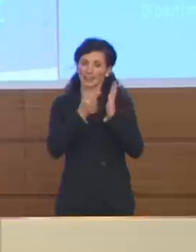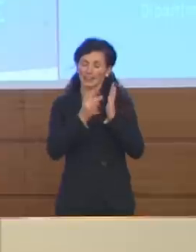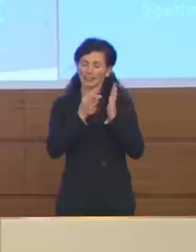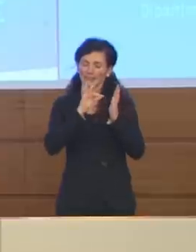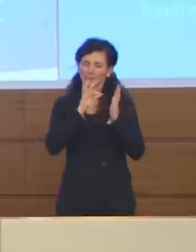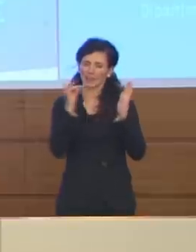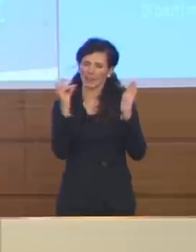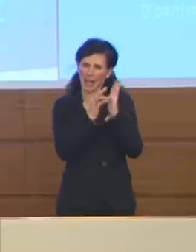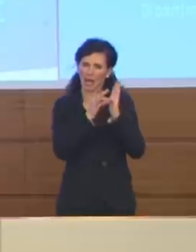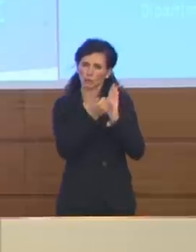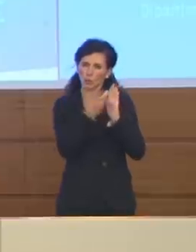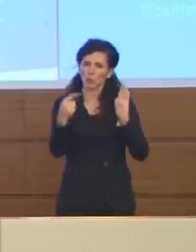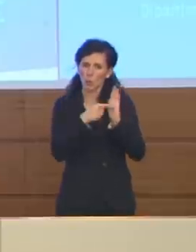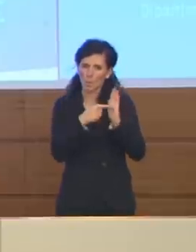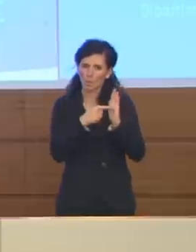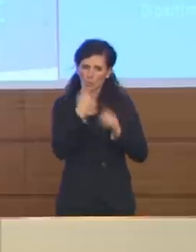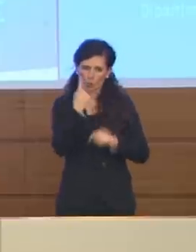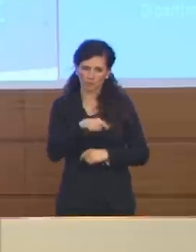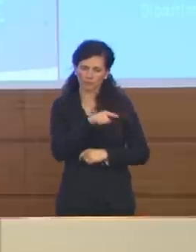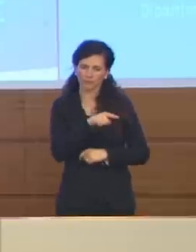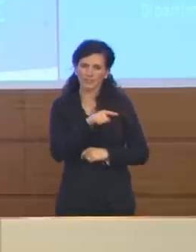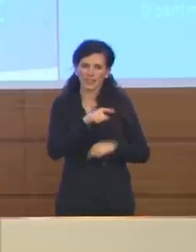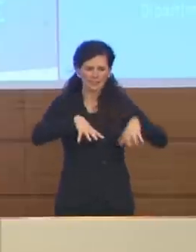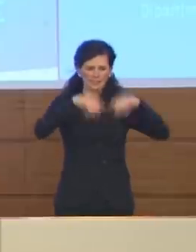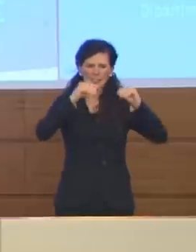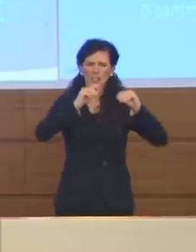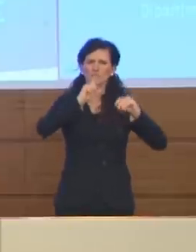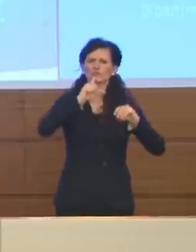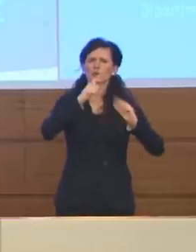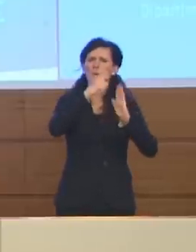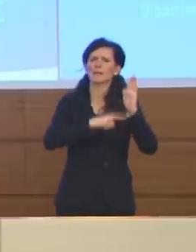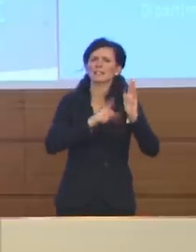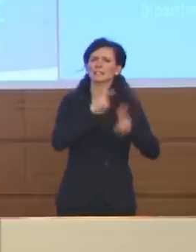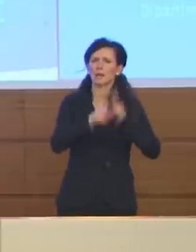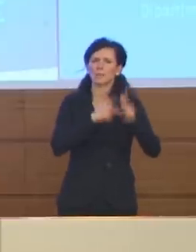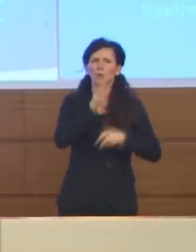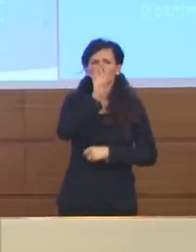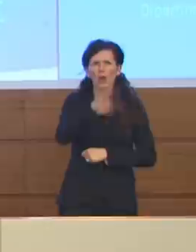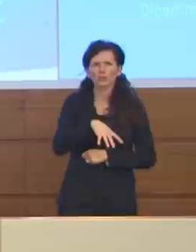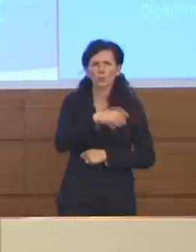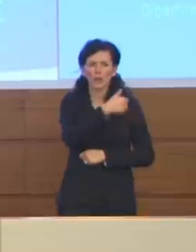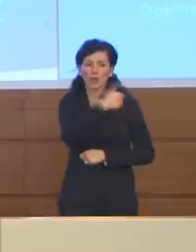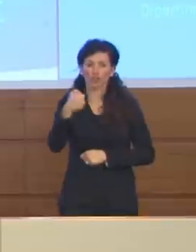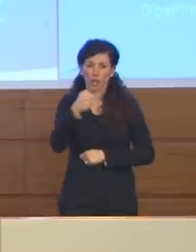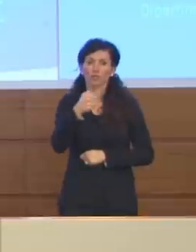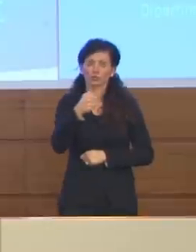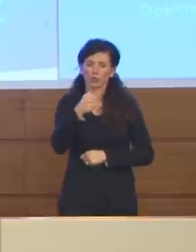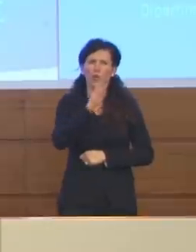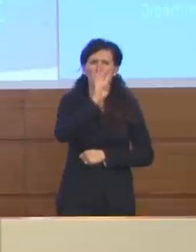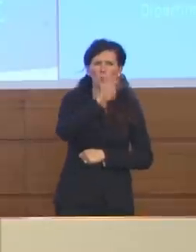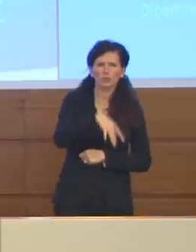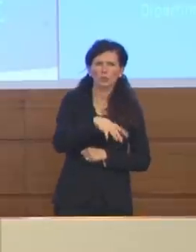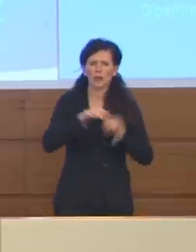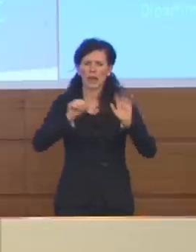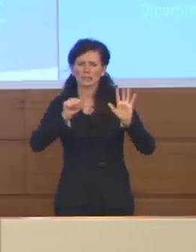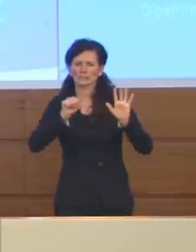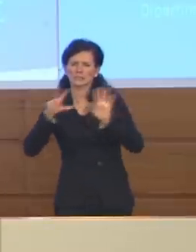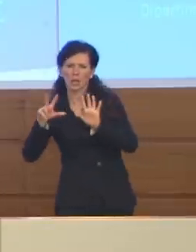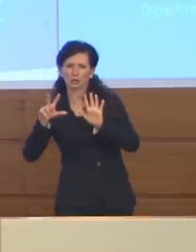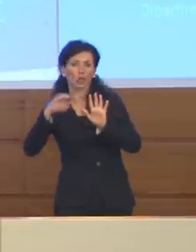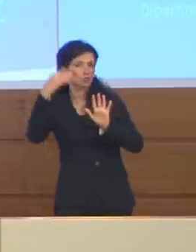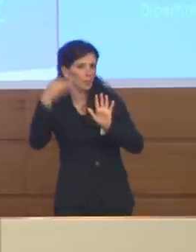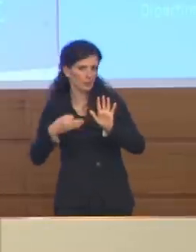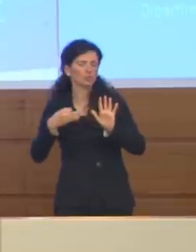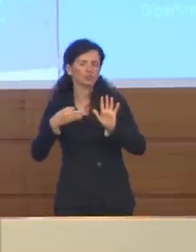ricordo che il pre di aprile eravamo a quasi 4.100 casi 4.068 per